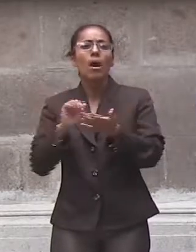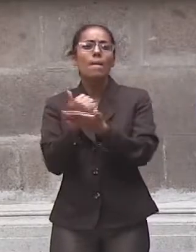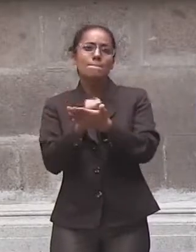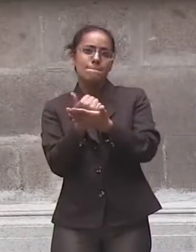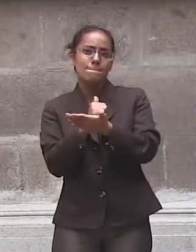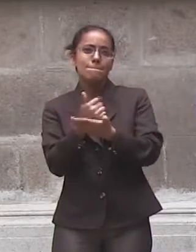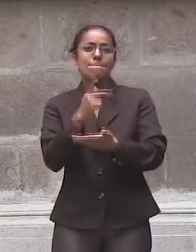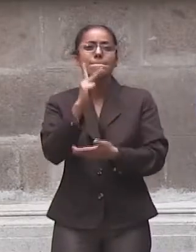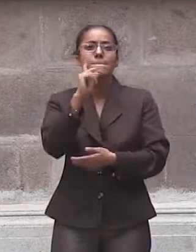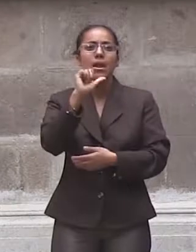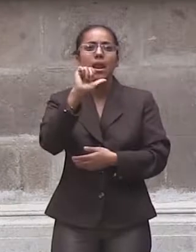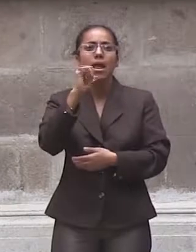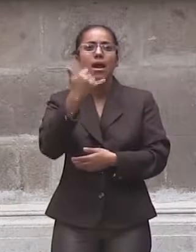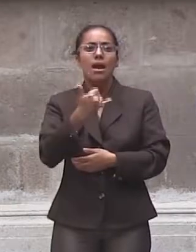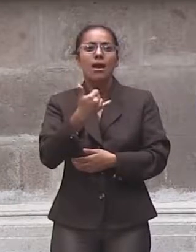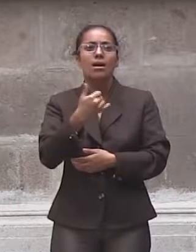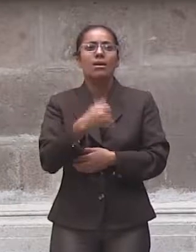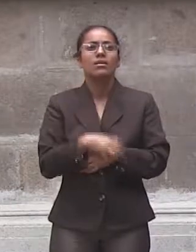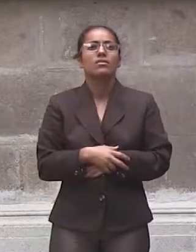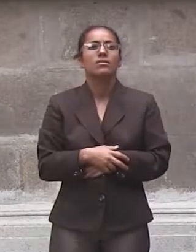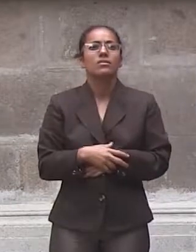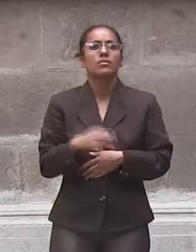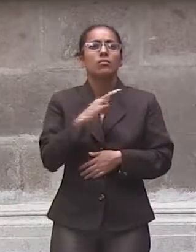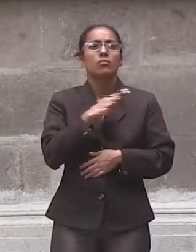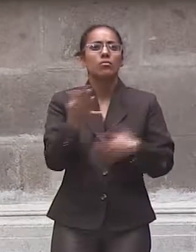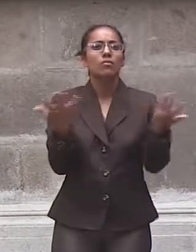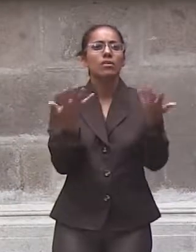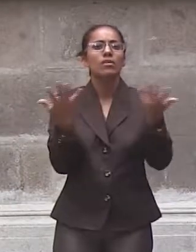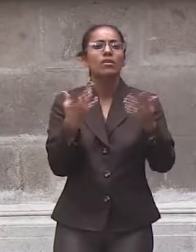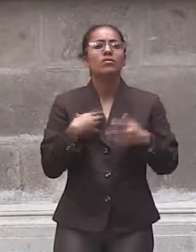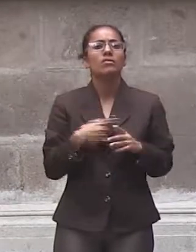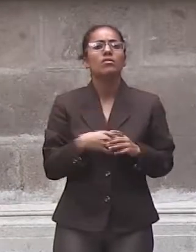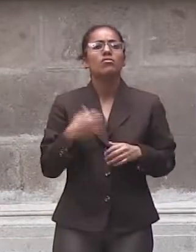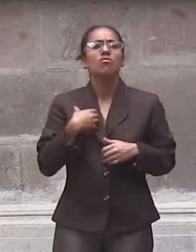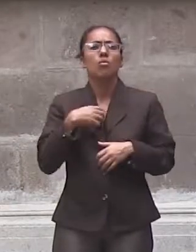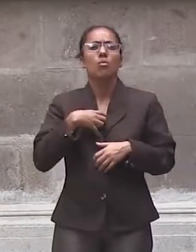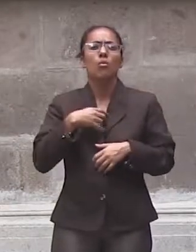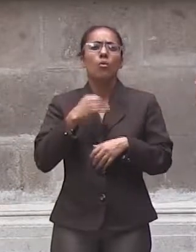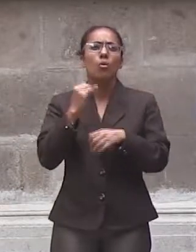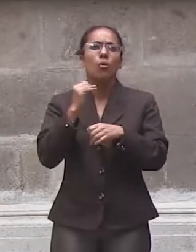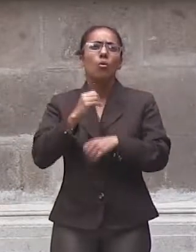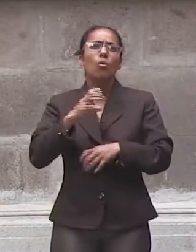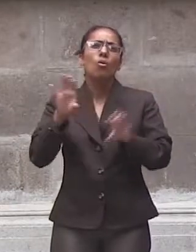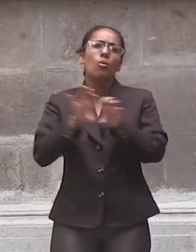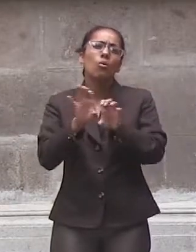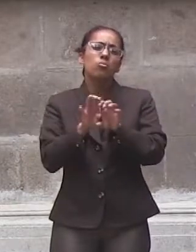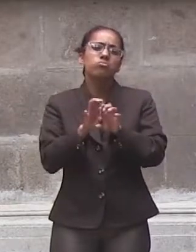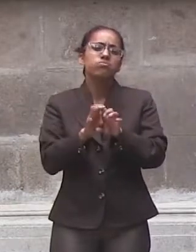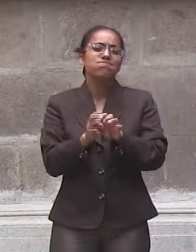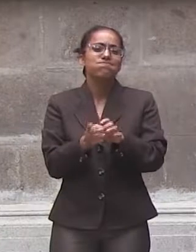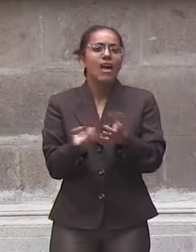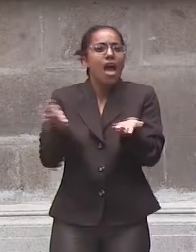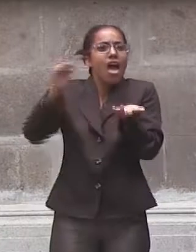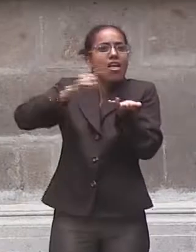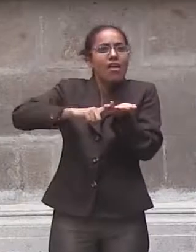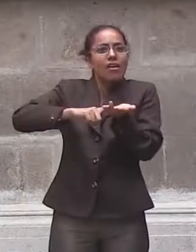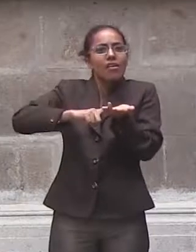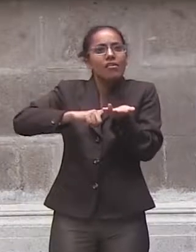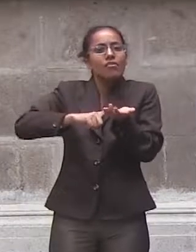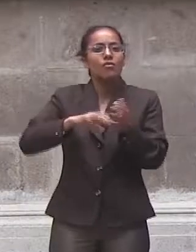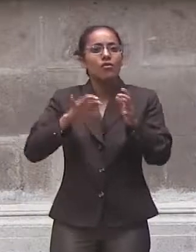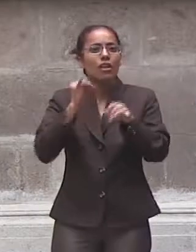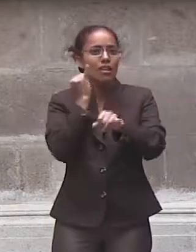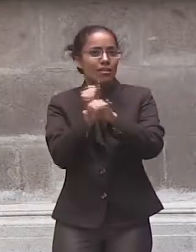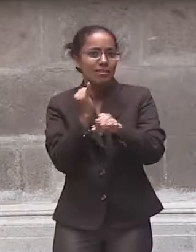con con un casco virtual y que puede trabajar de diferentes maneras con con